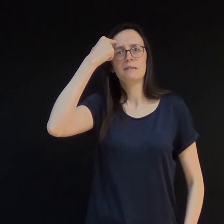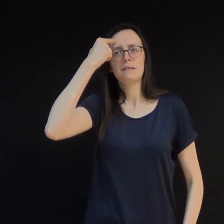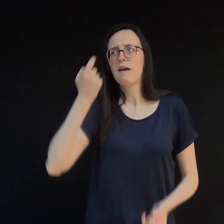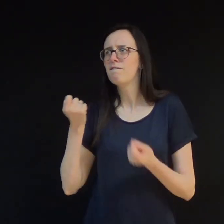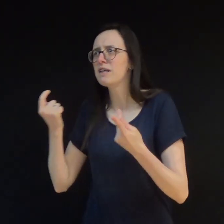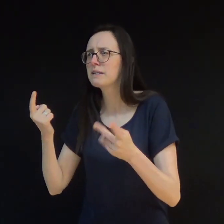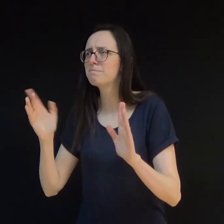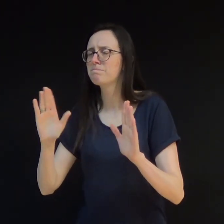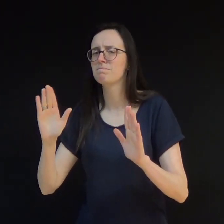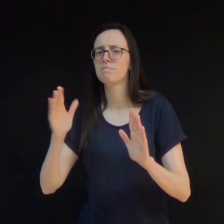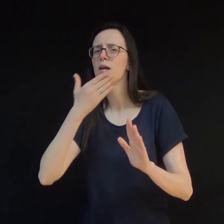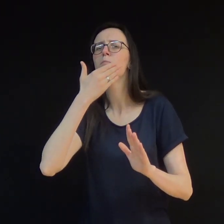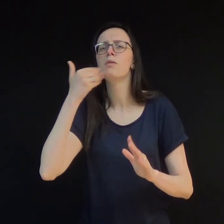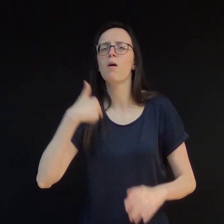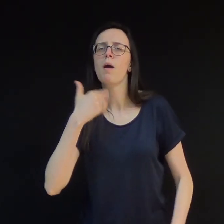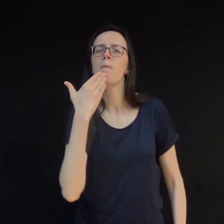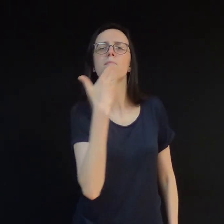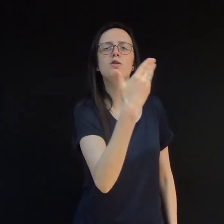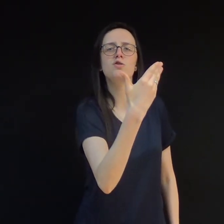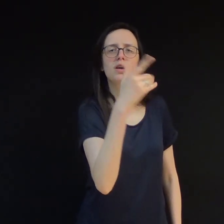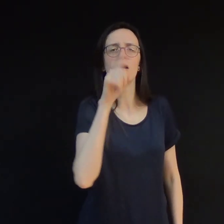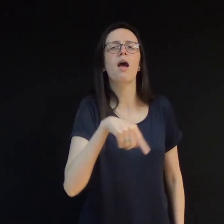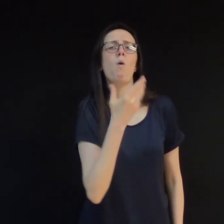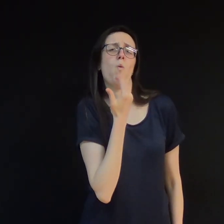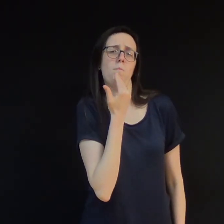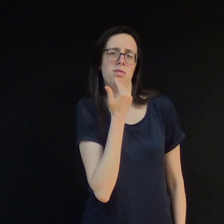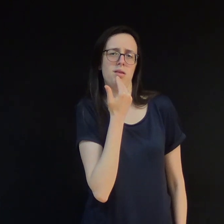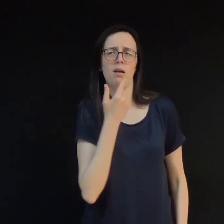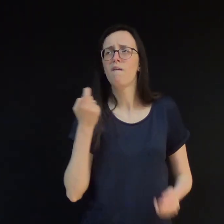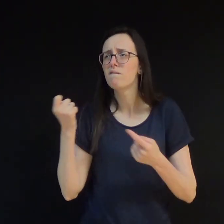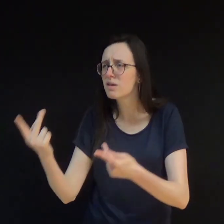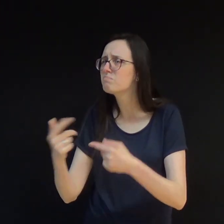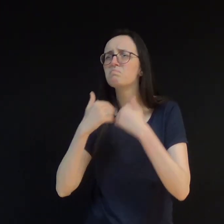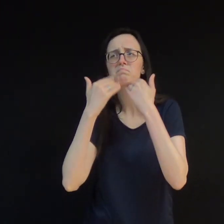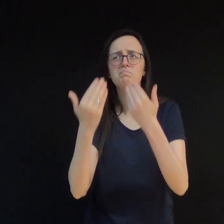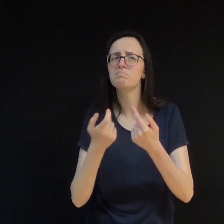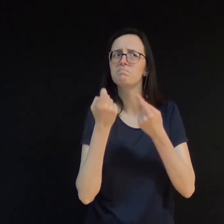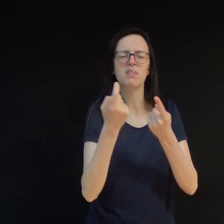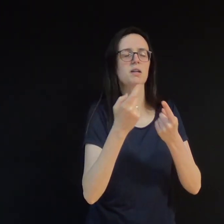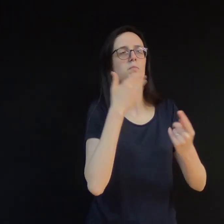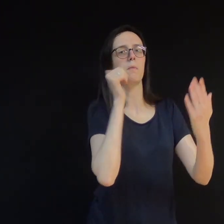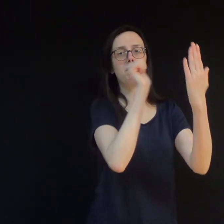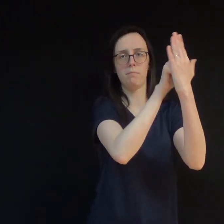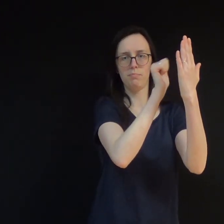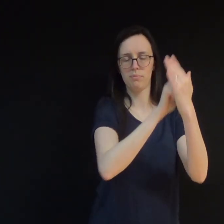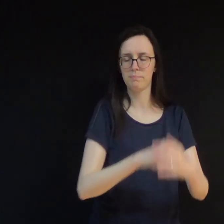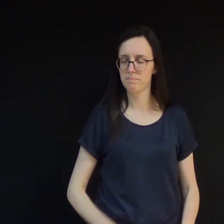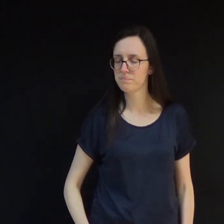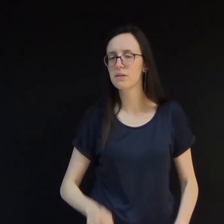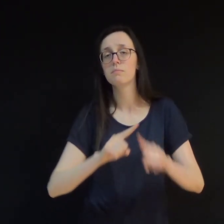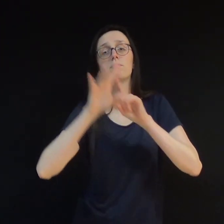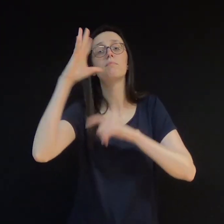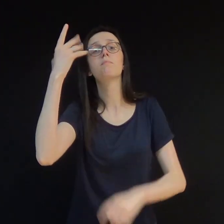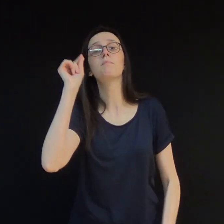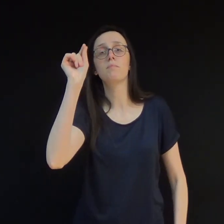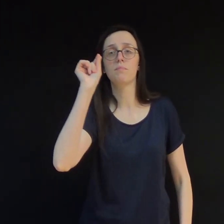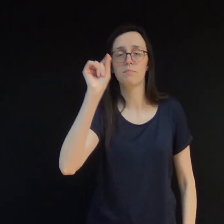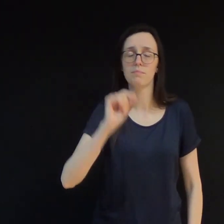próxima casa porém seus nervos o traíram como uma encantadora jovem e abriu a porta em vez de comida